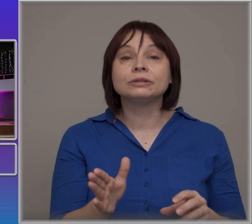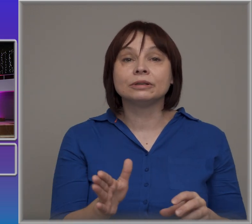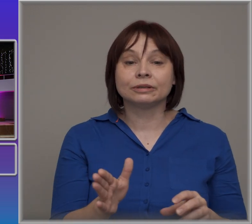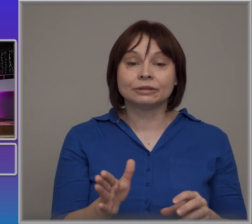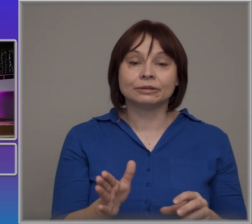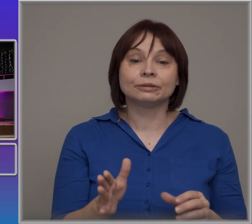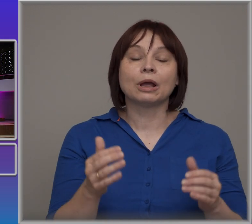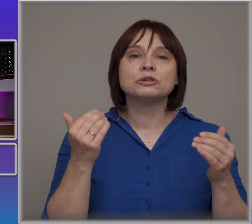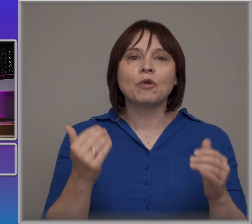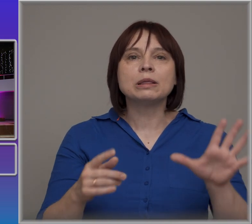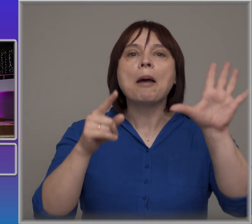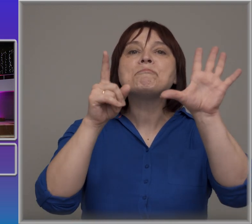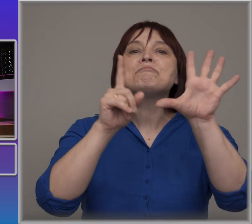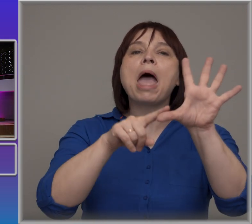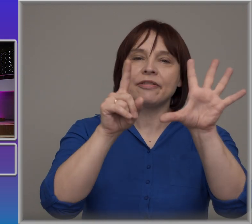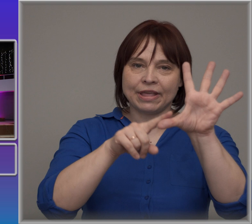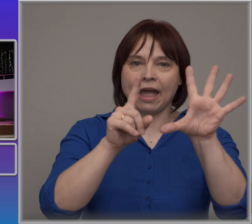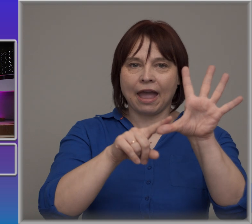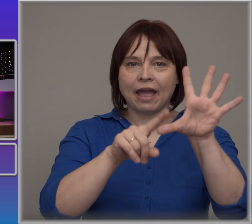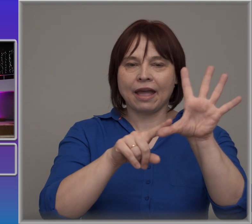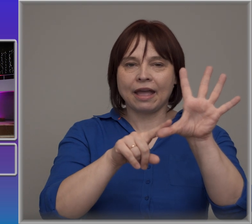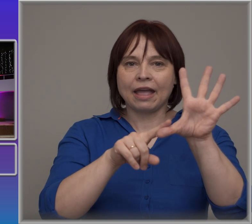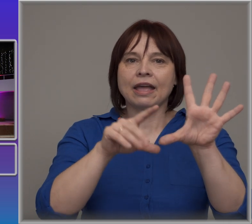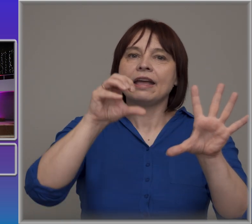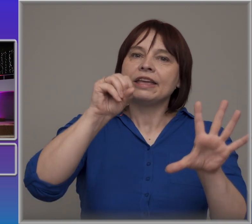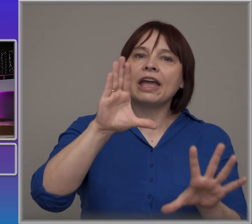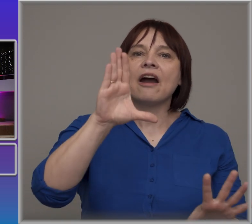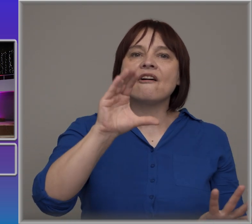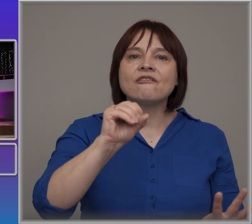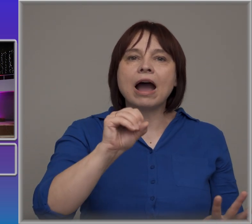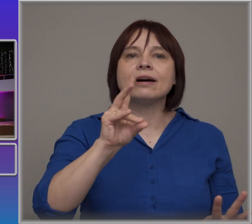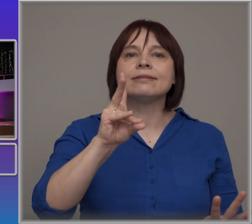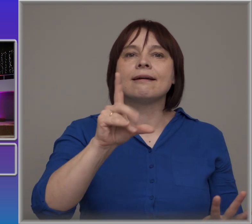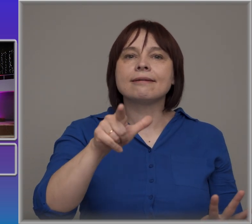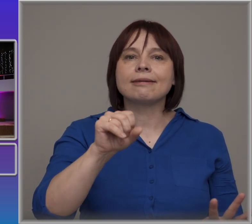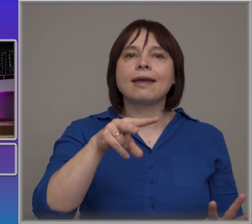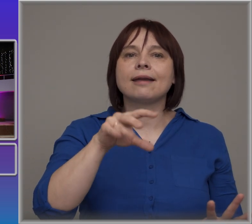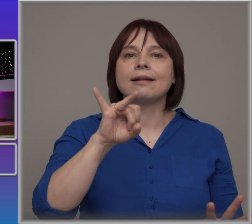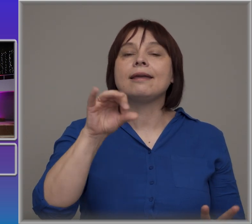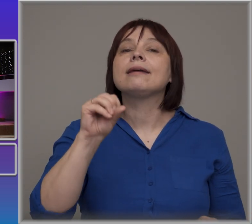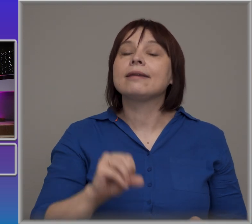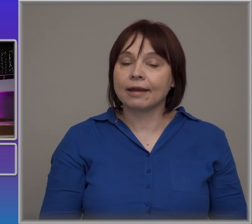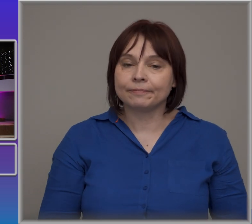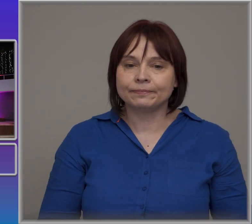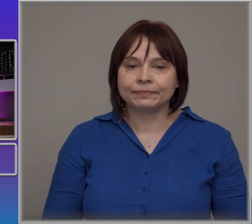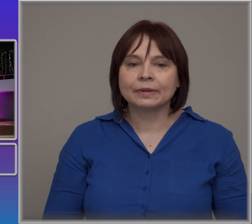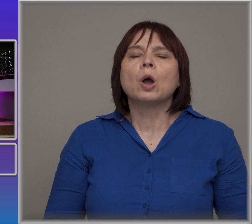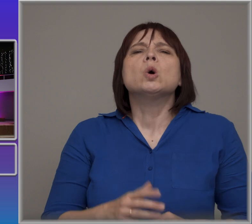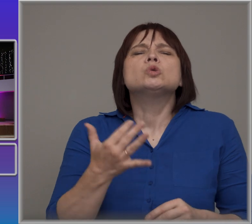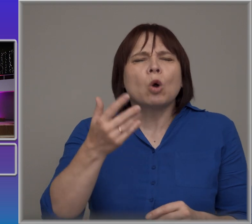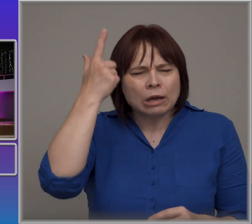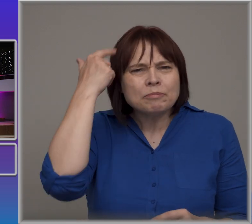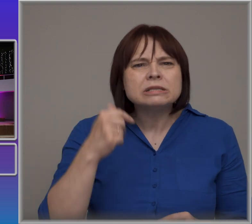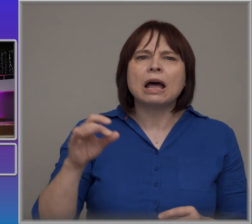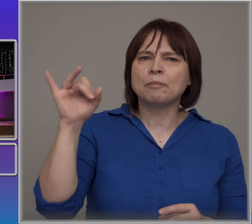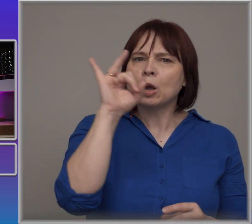поднимем правую или левую, какую тебе удобную руку. Что мы видим? Мы видим 5 пальцев. Да? И я